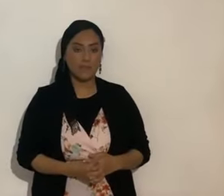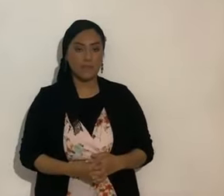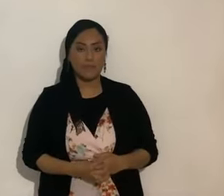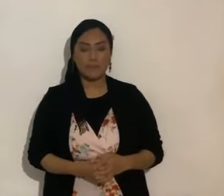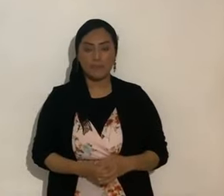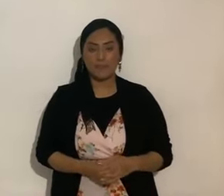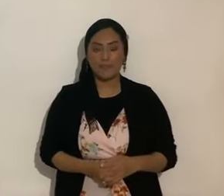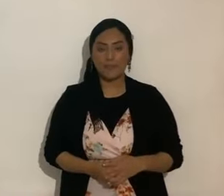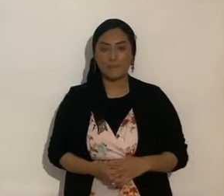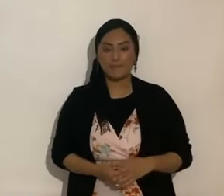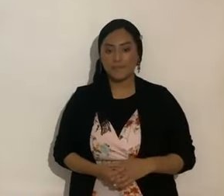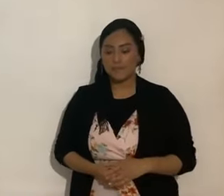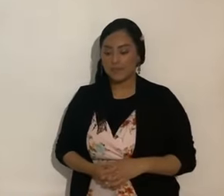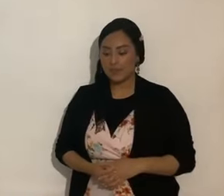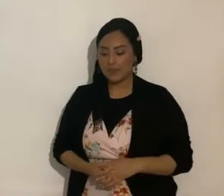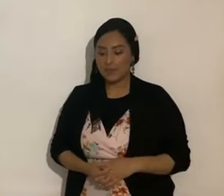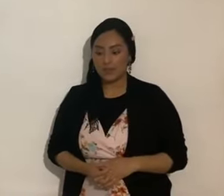¿de acuerdo? Sí,